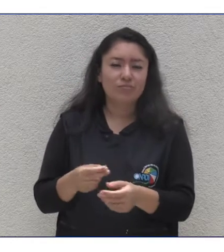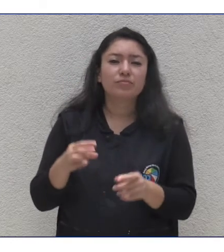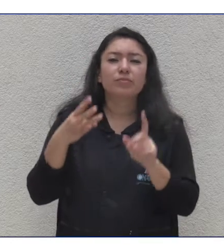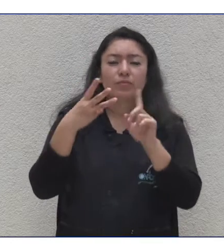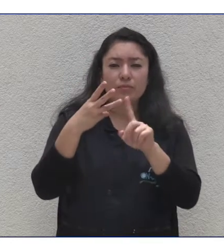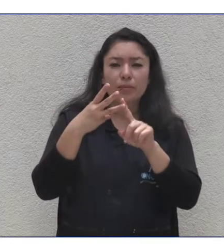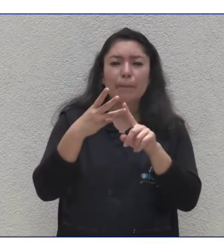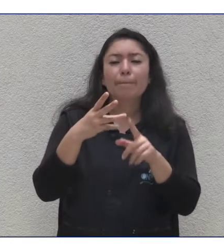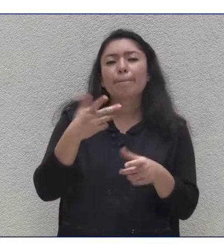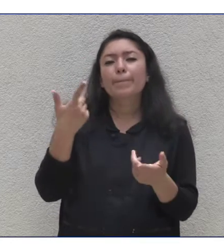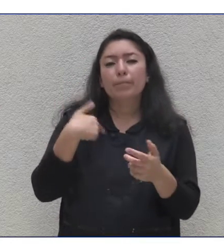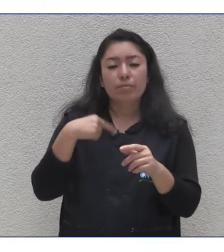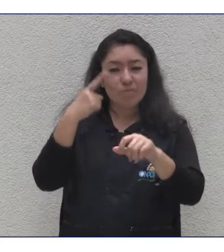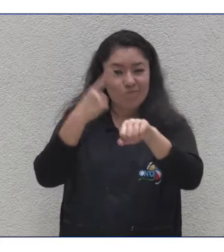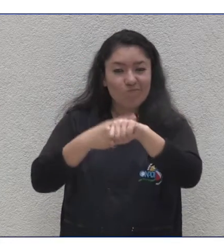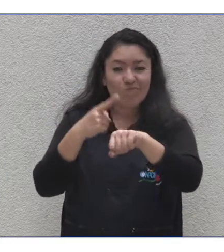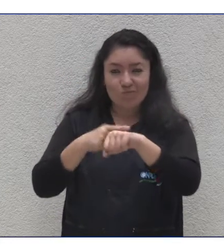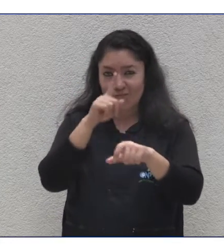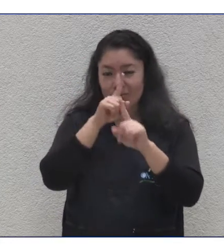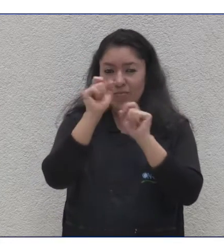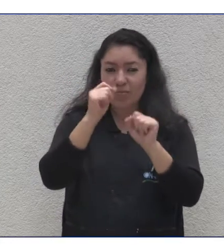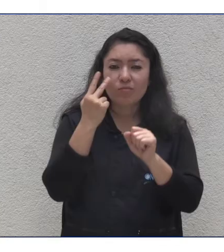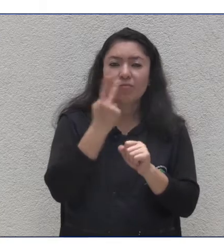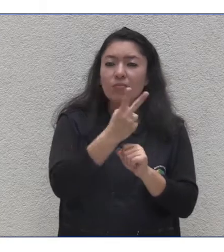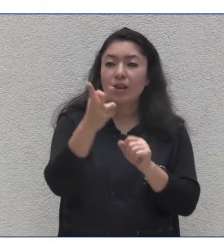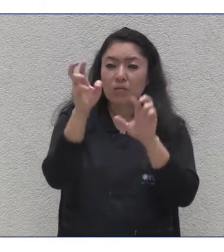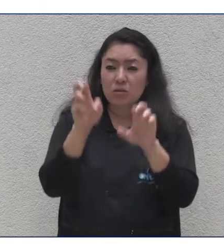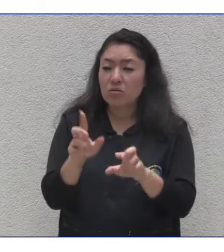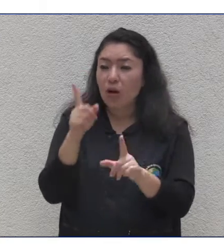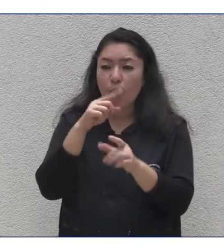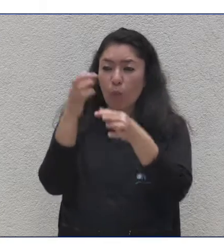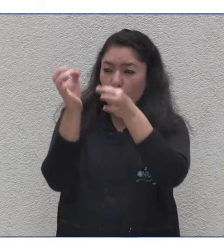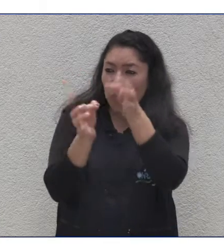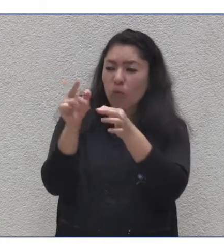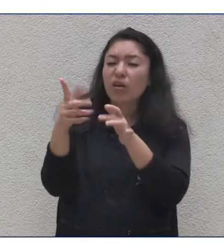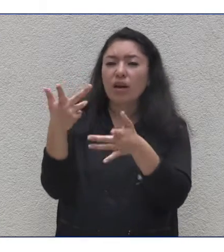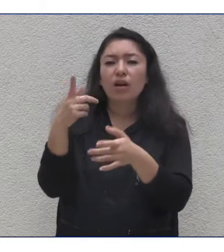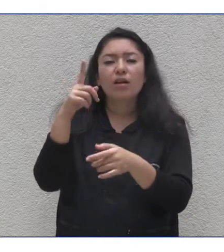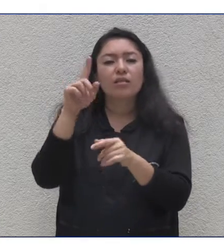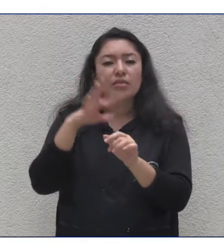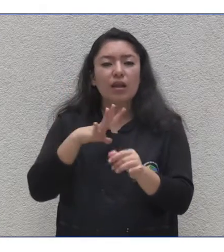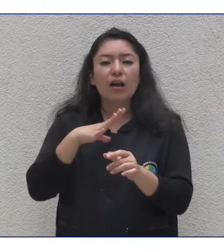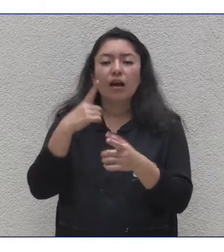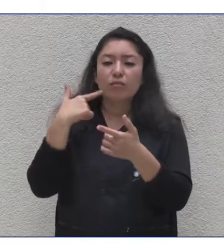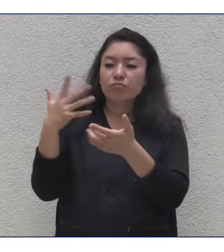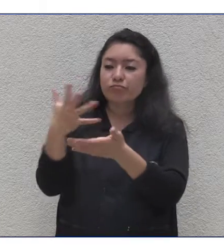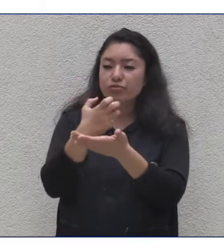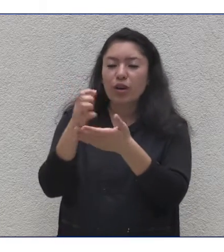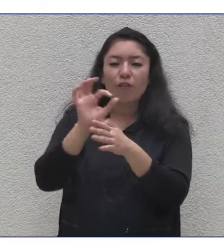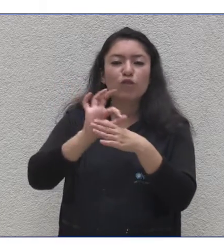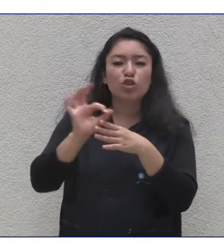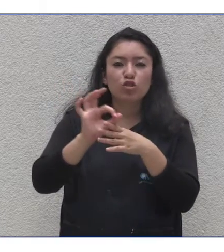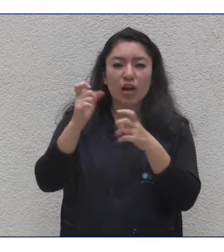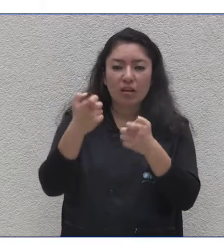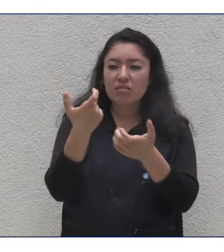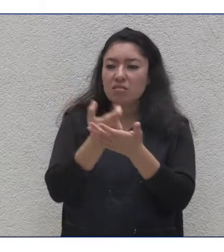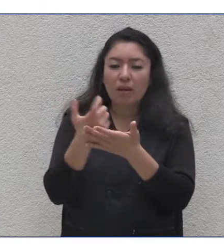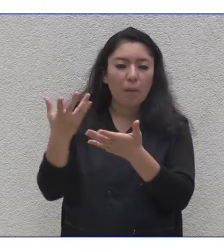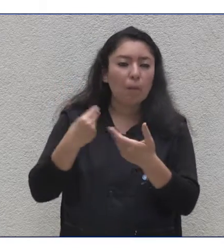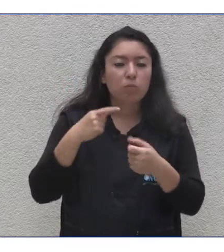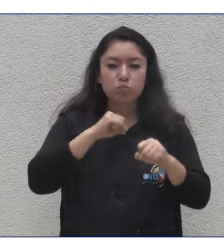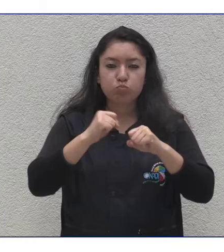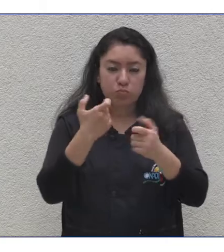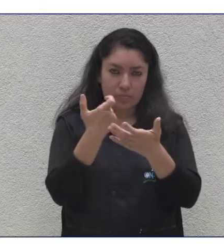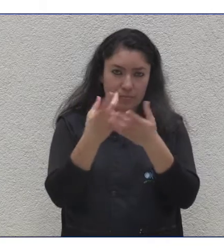públicos. 3. Las sentencias condenatorias con autoridad de cosa juzgada por delitos cometidos por funcionarios y